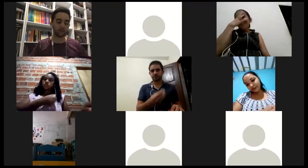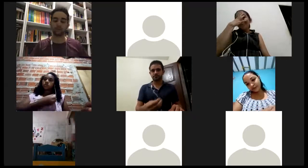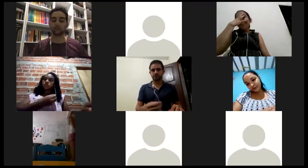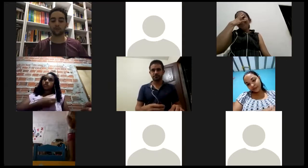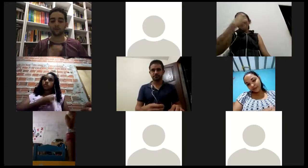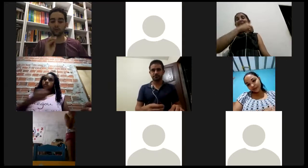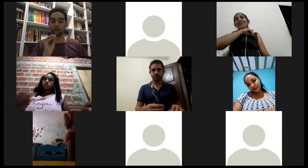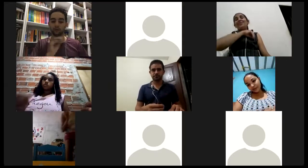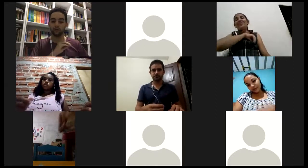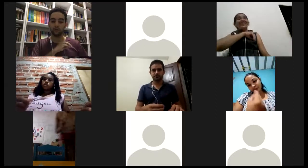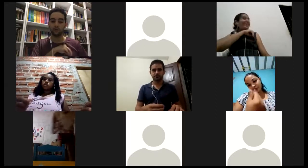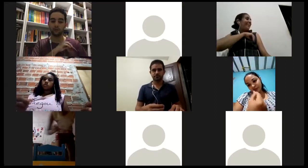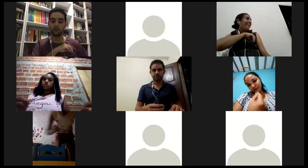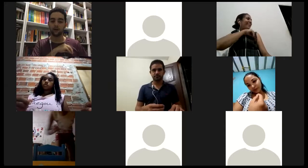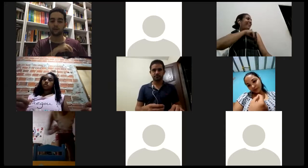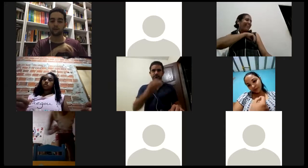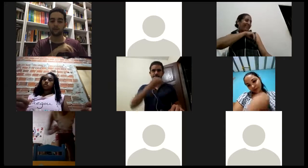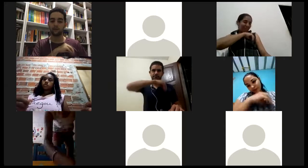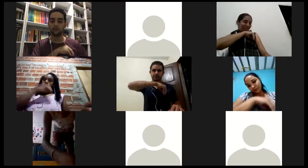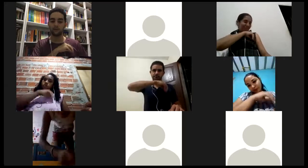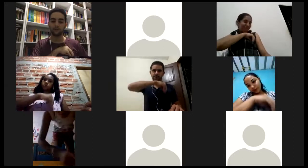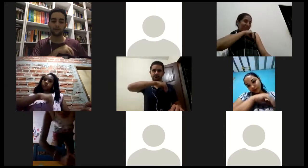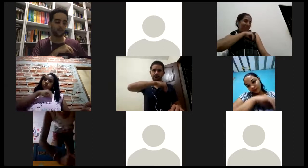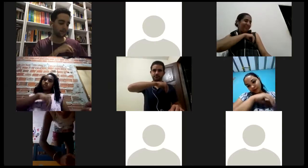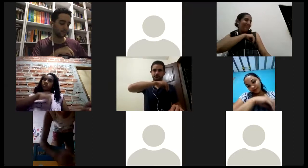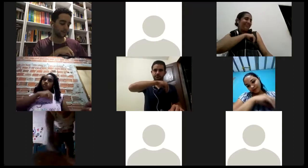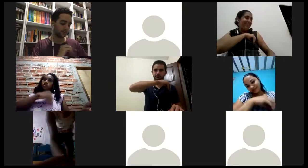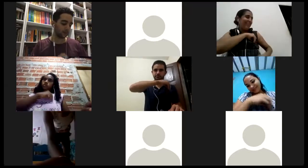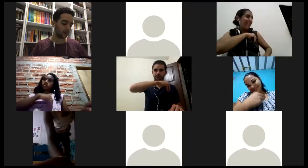Salário. Mesma coisa, só que para baixo.